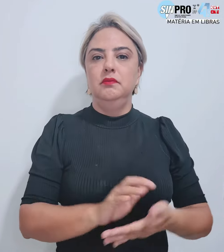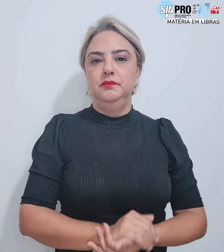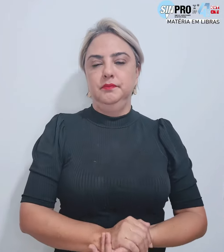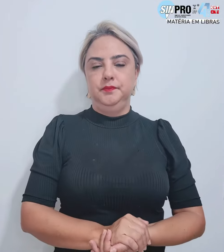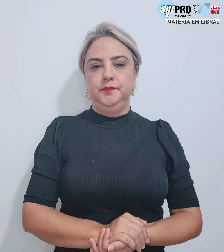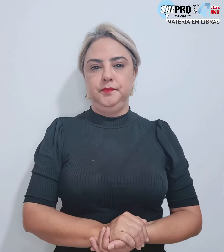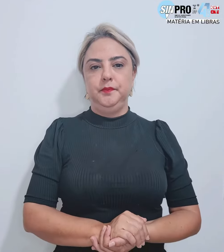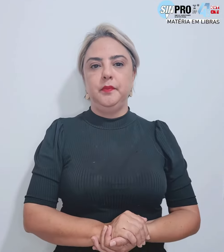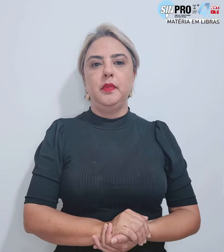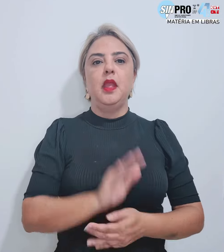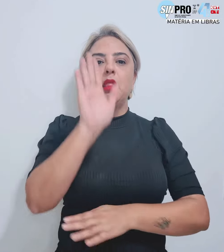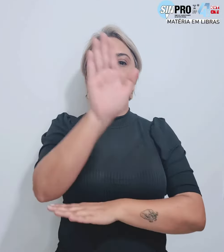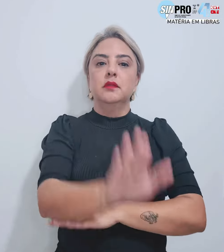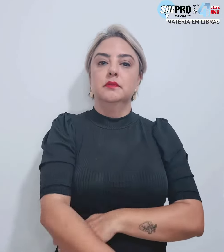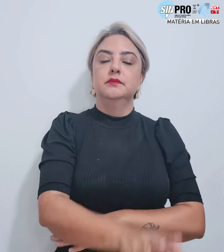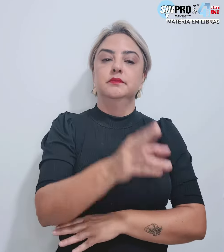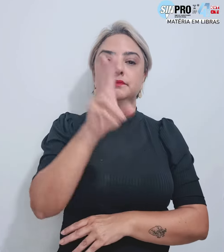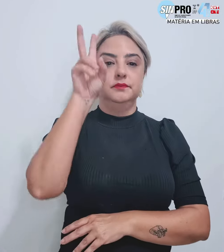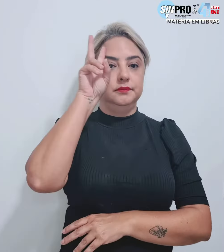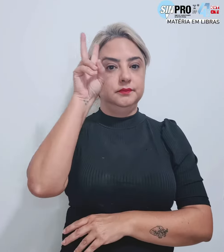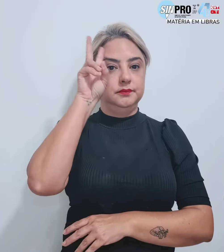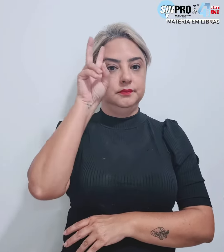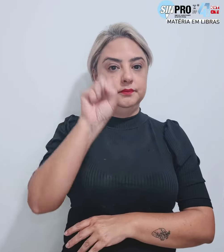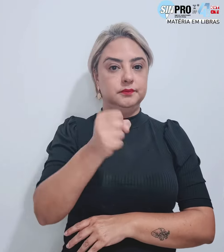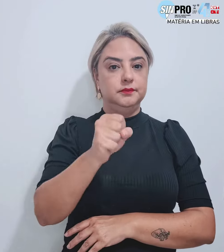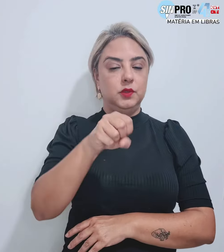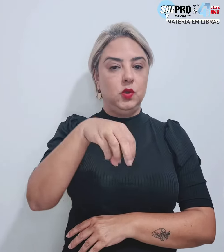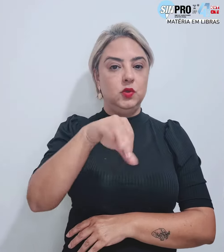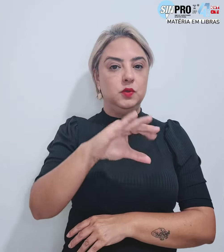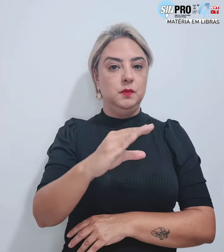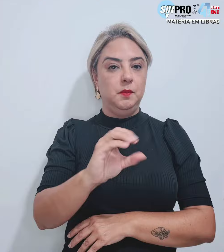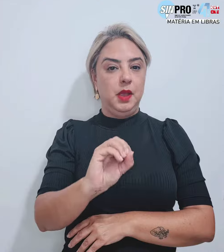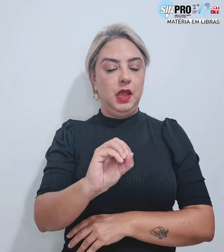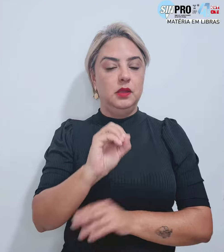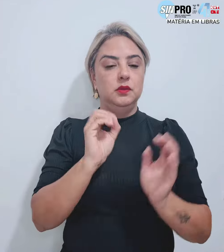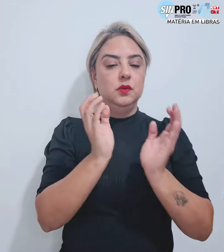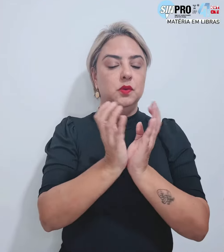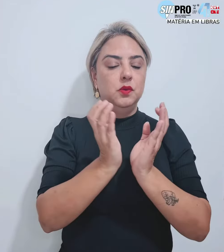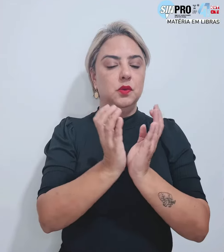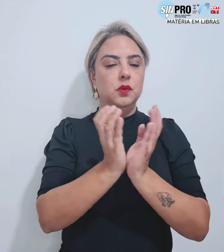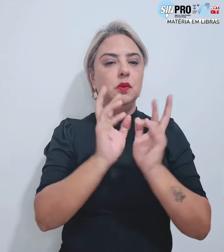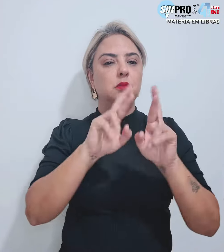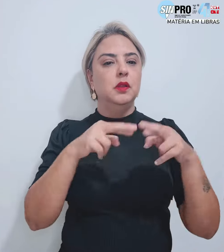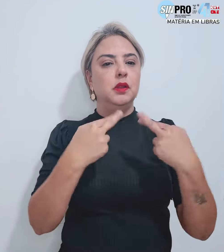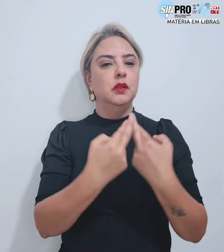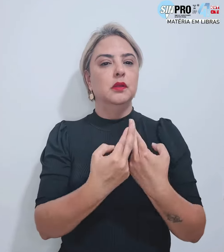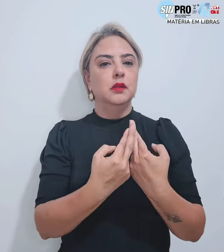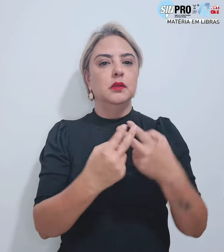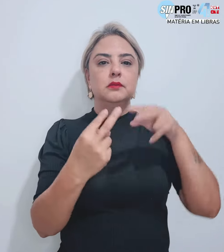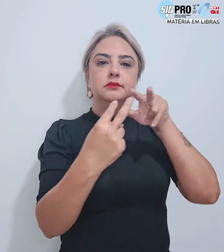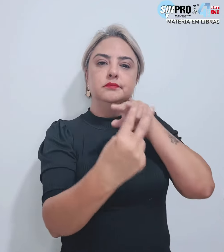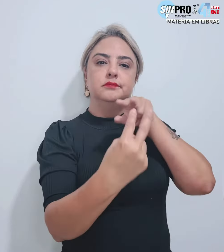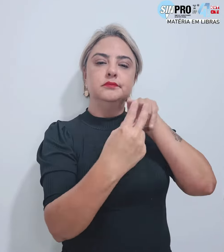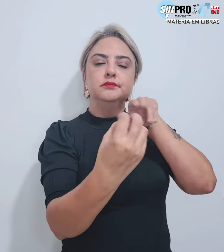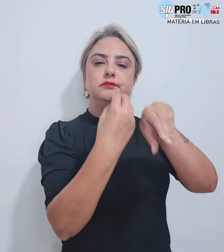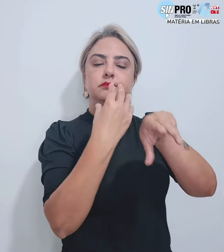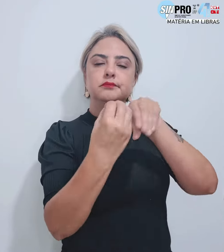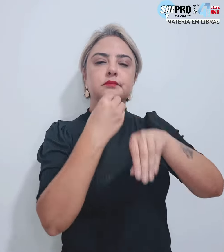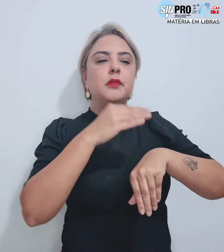Na tarde desta segunda-feira, 8 de março, o grupo se reuniu de forma remota para debater